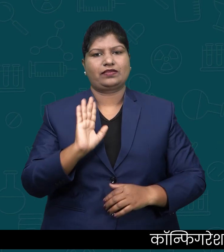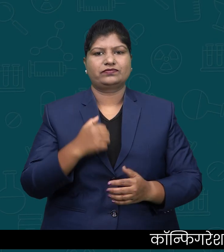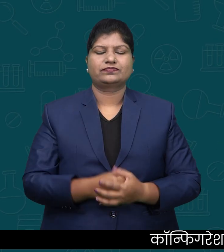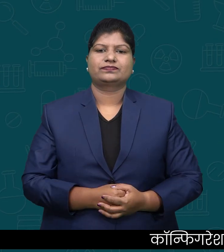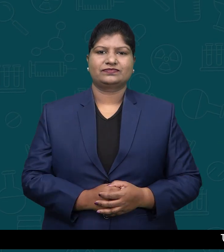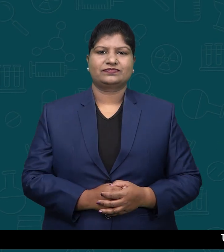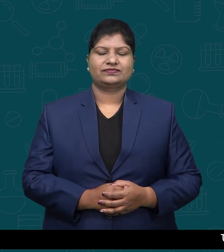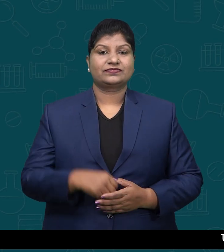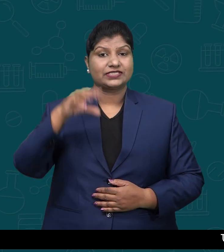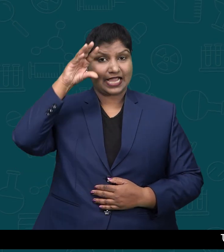परिणाम.